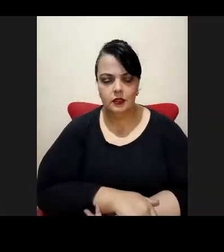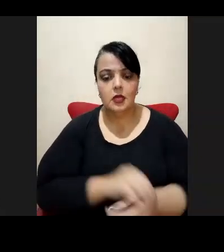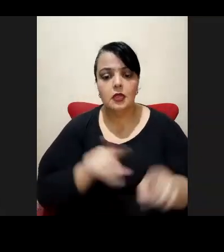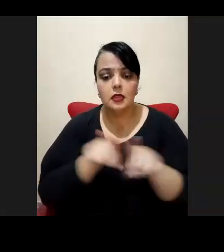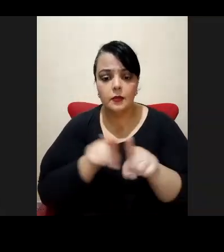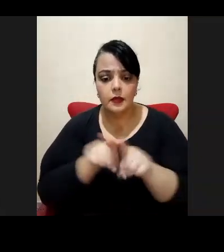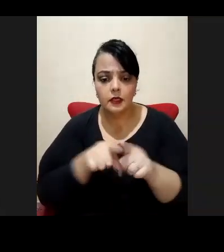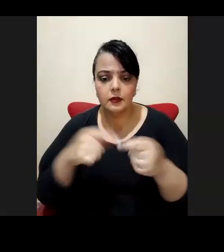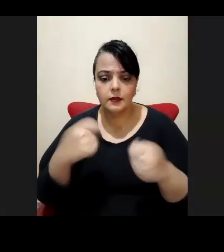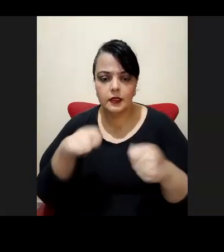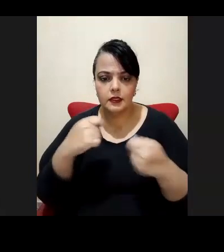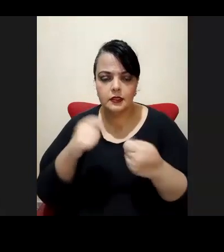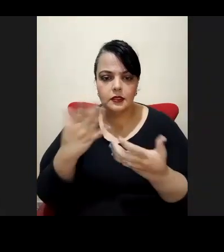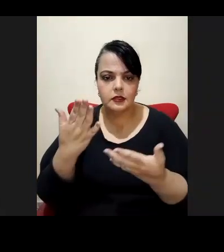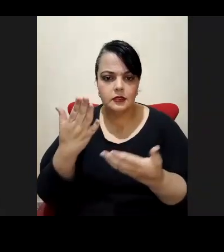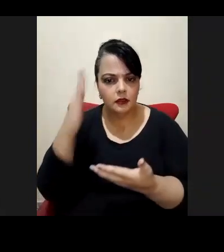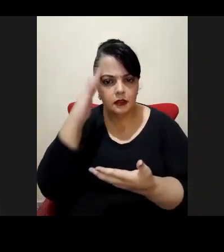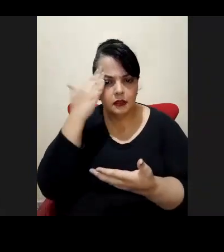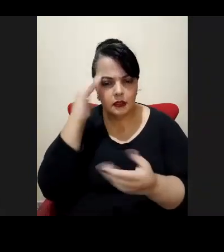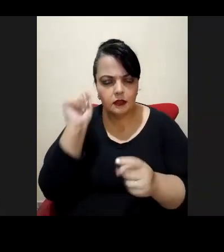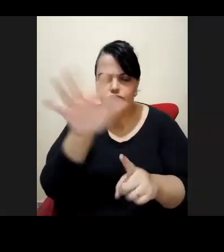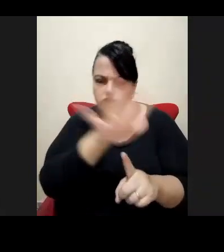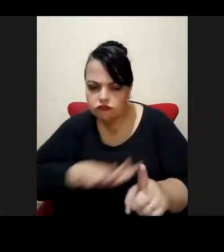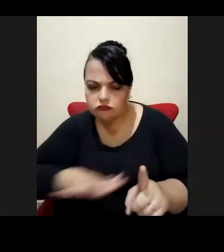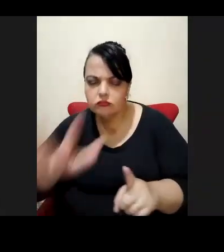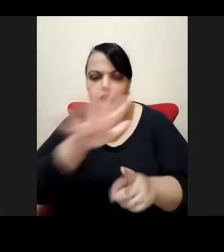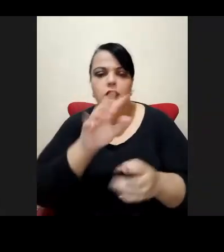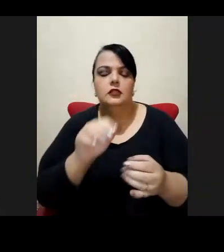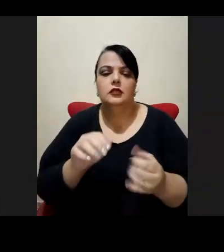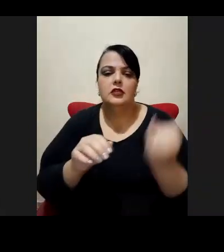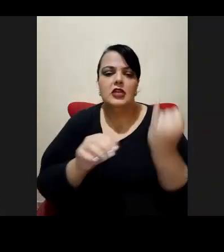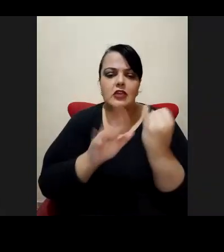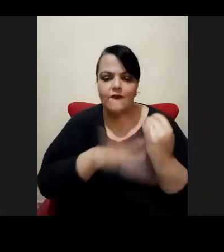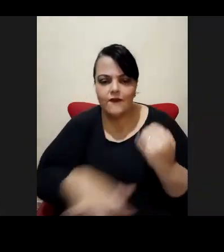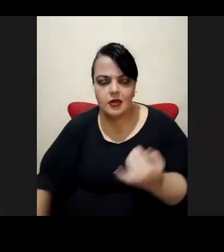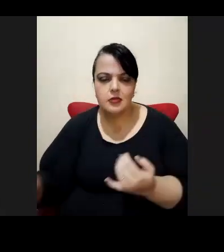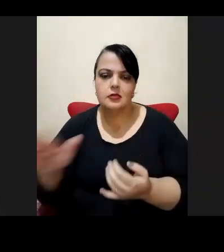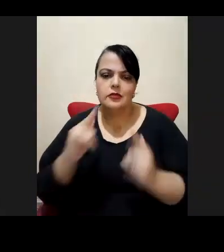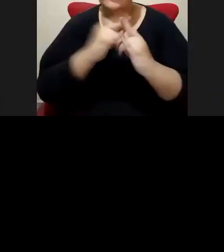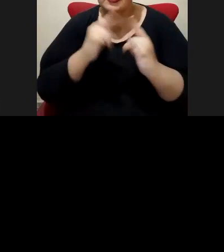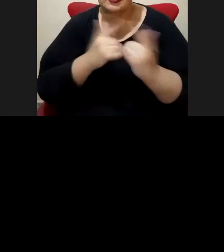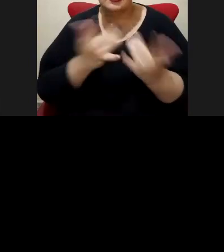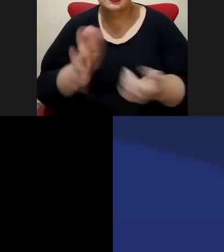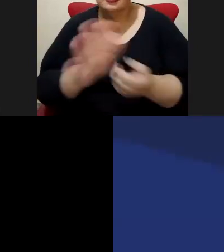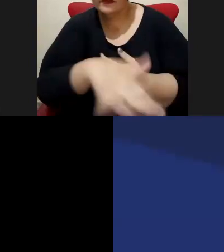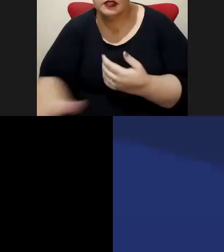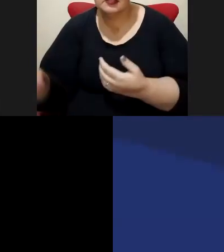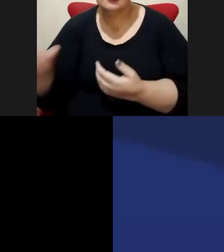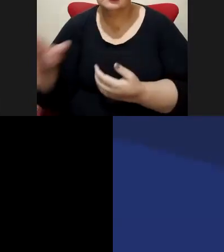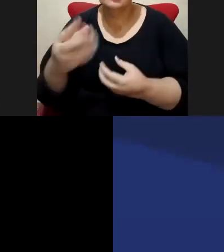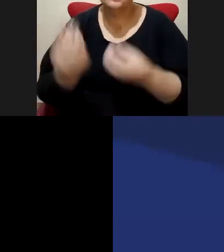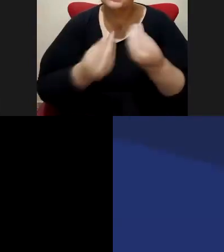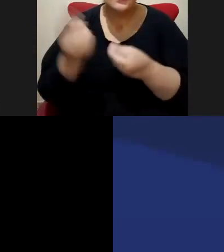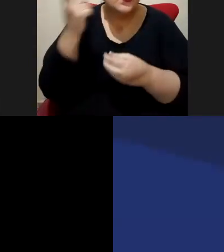também tenhamos um olhar para a infância, na medida em que eu consiga ajudar esse sujeito a chegar na